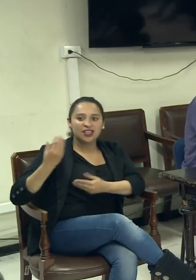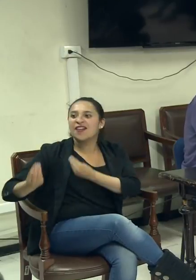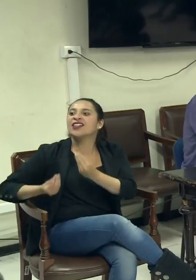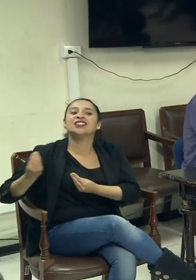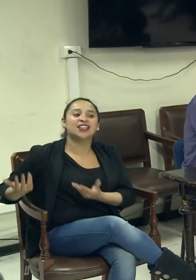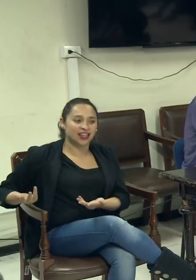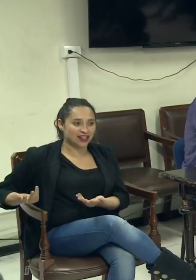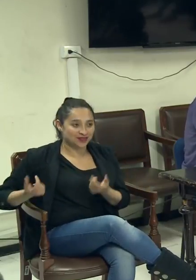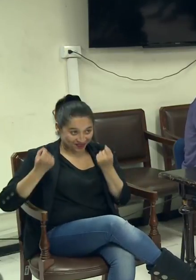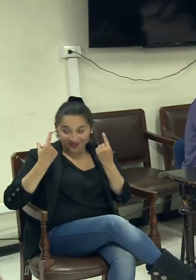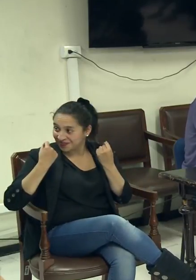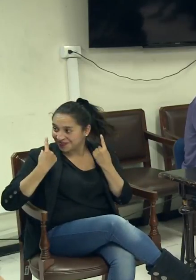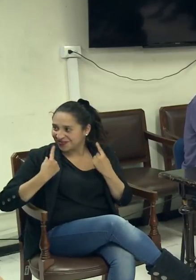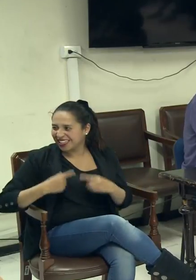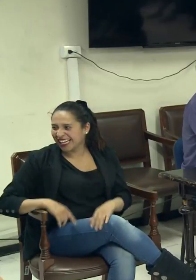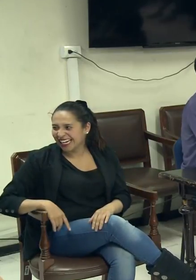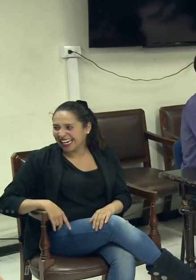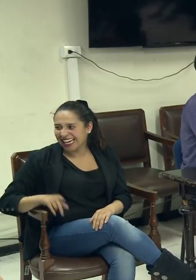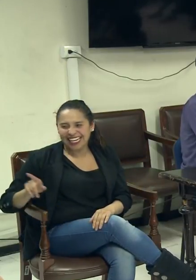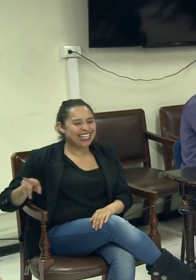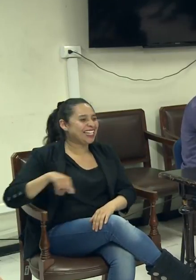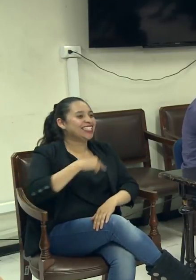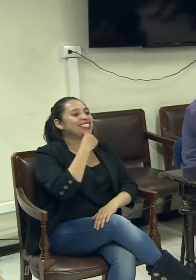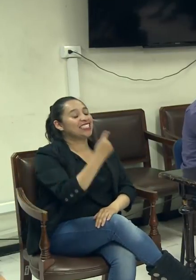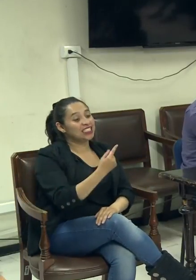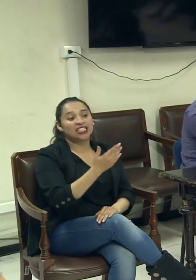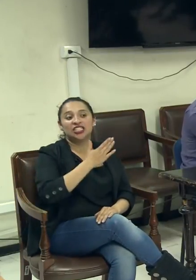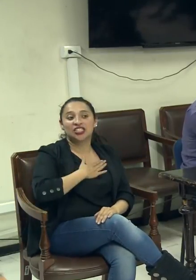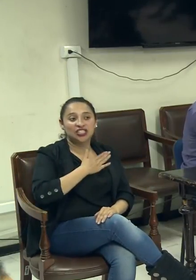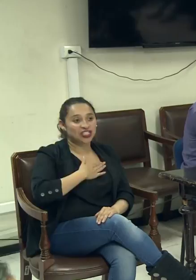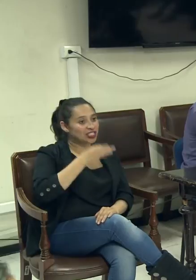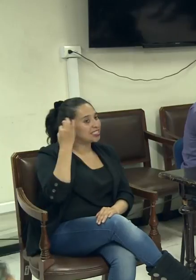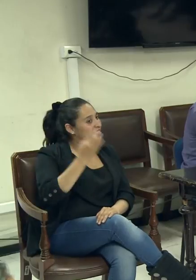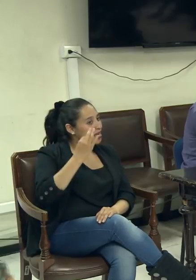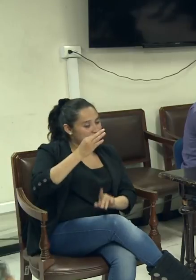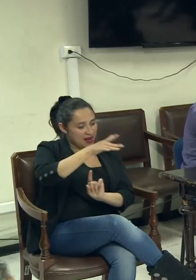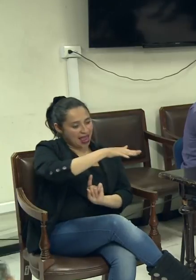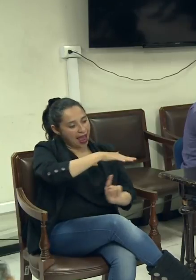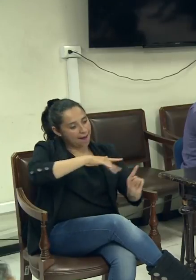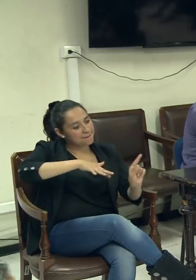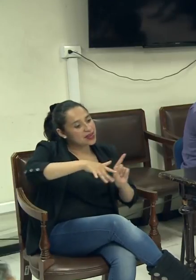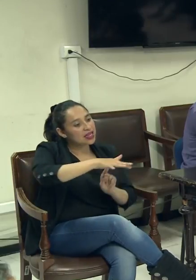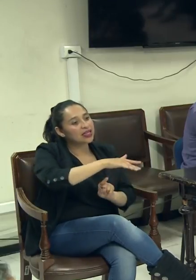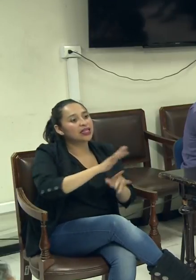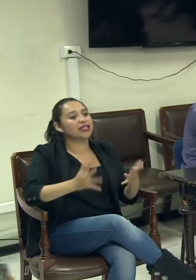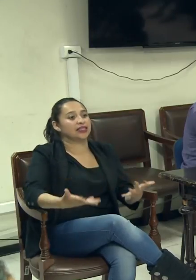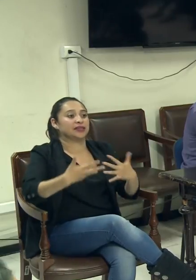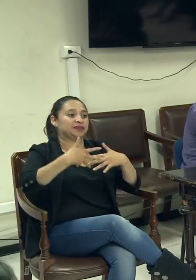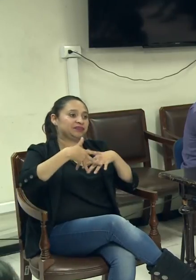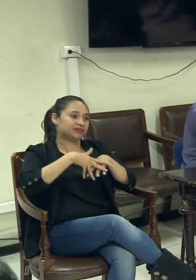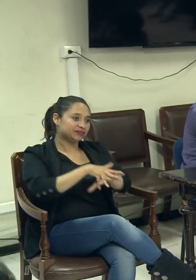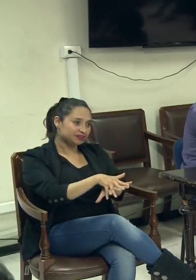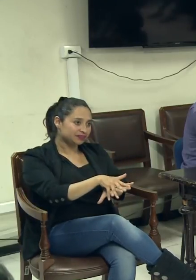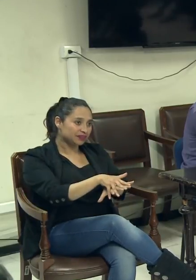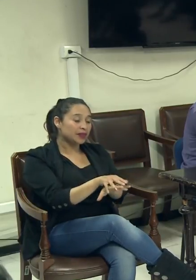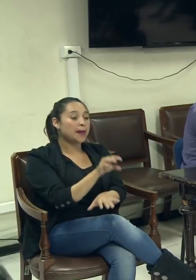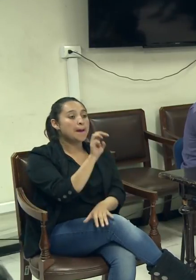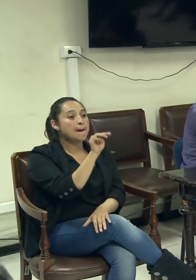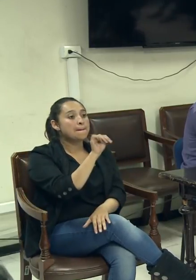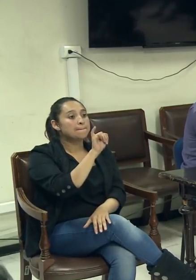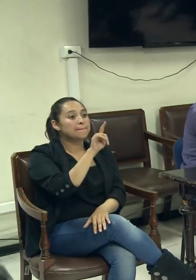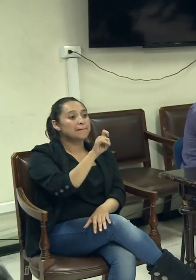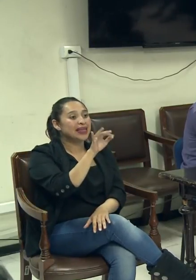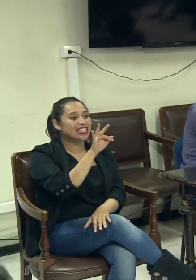yo he trabajado casi toda mi vida en ambientes mixtos, ¿sí? Las universidades son mixtas,